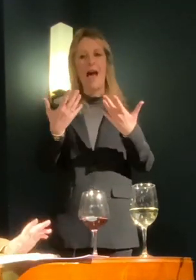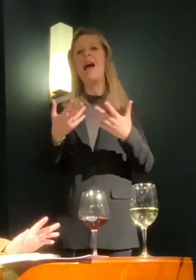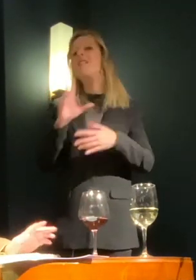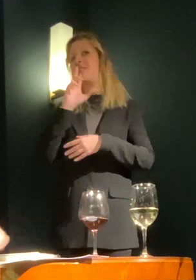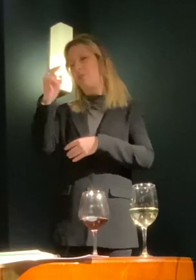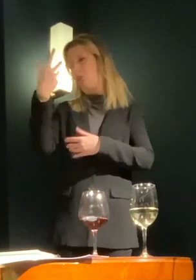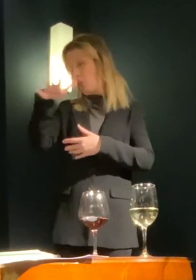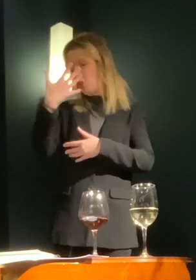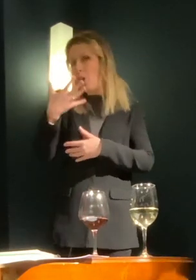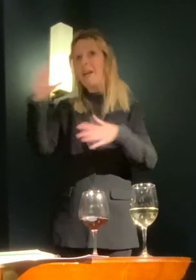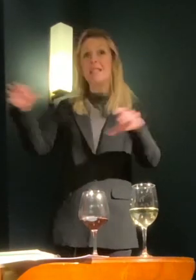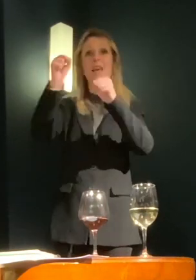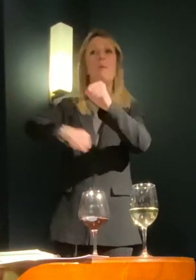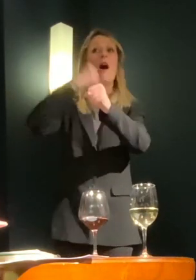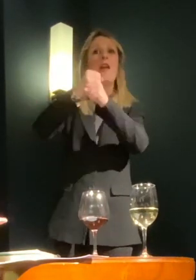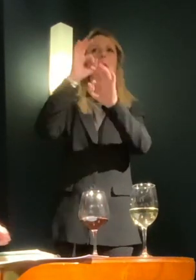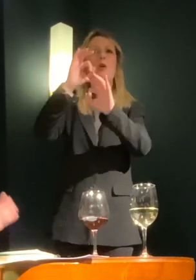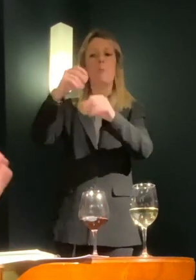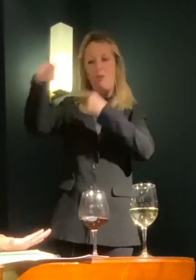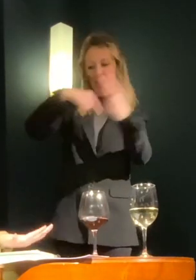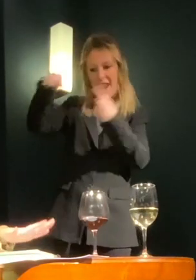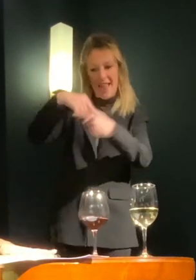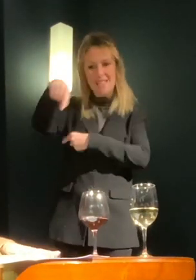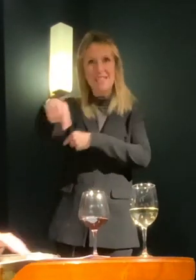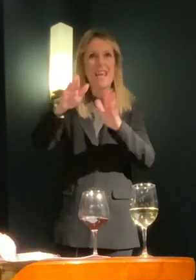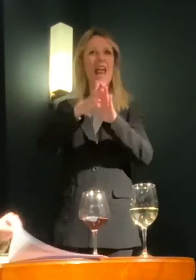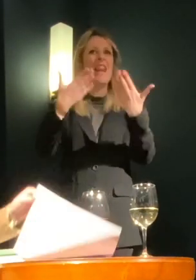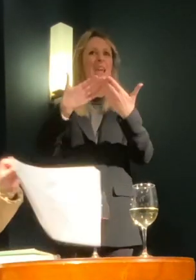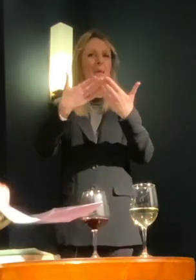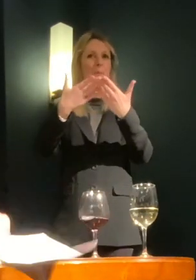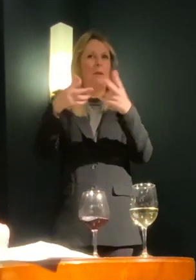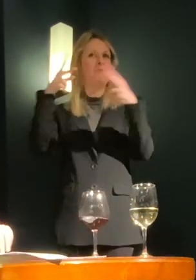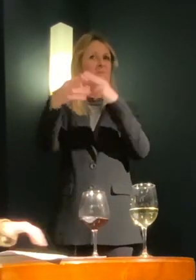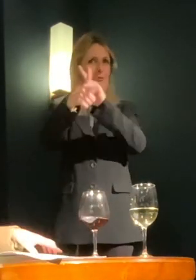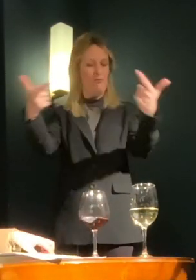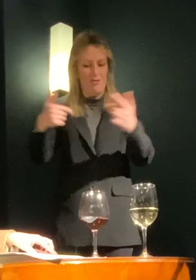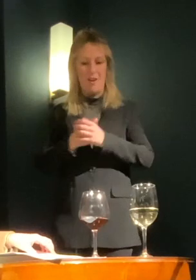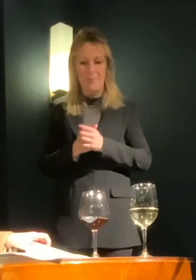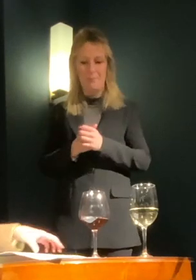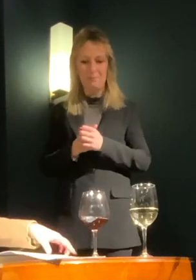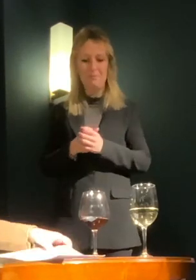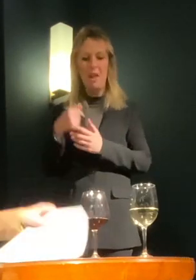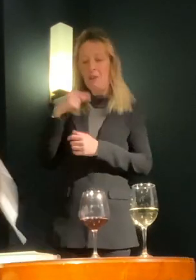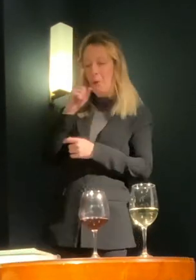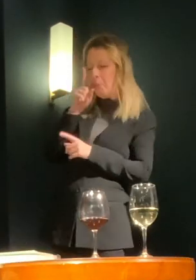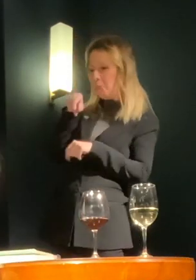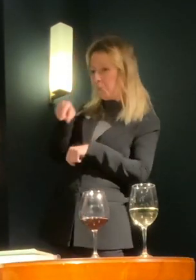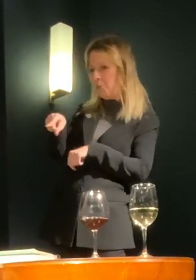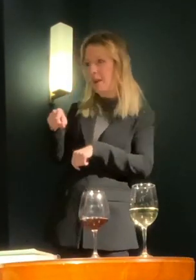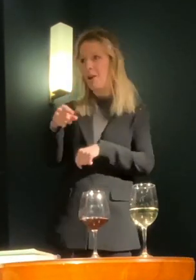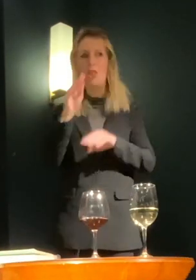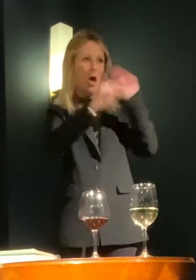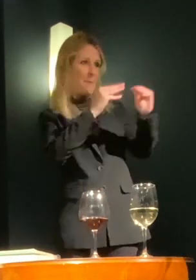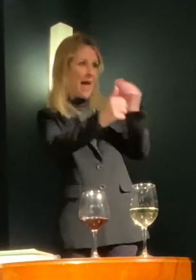Frenesia. Iniziamo l'anno con Frenesia e con i libri che non scadono, quindi questo sarà il motto. Io ho preso appunti. Stavo sbirciando. Ah no, non puoi saperle